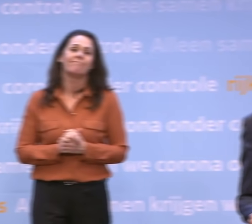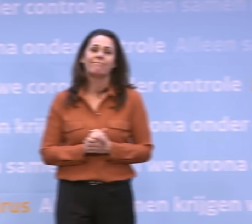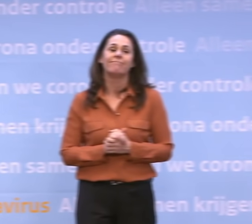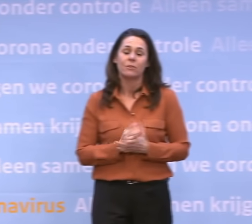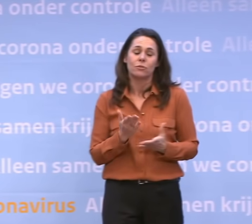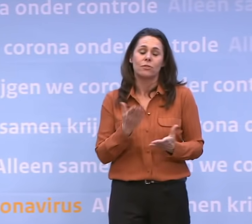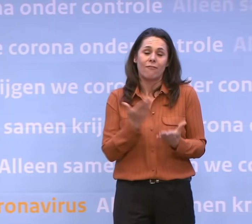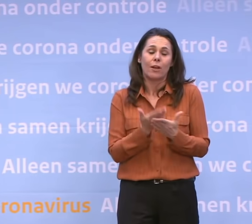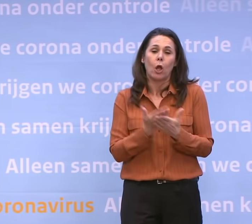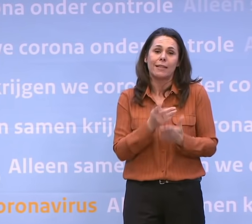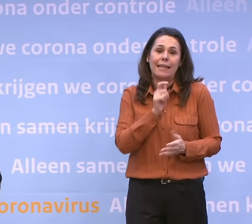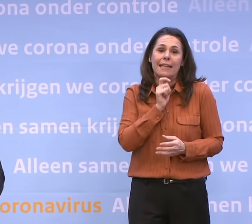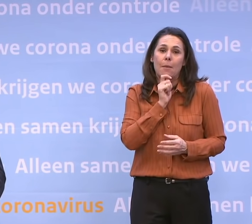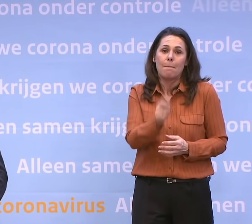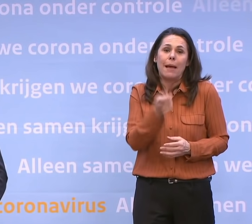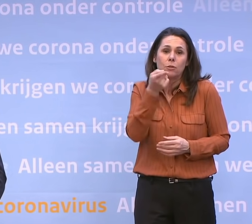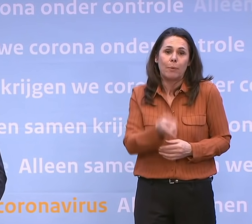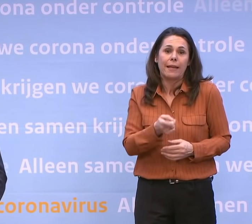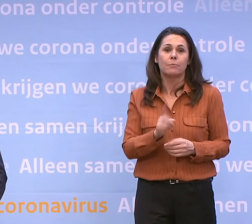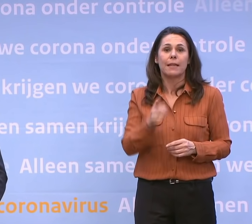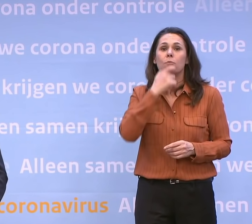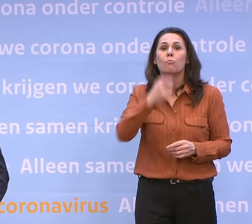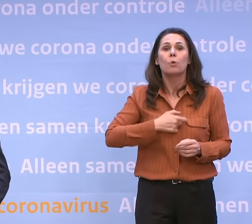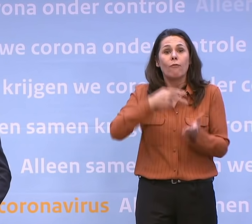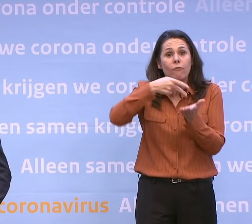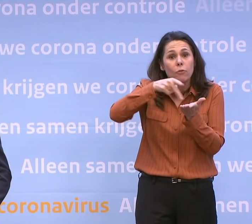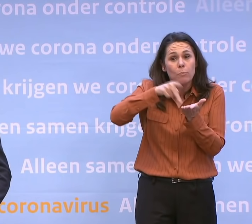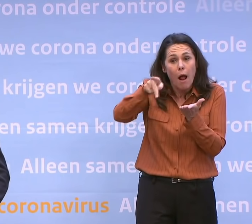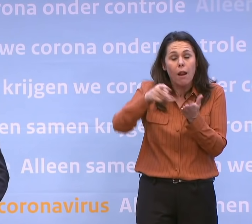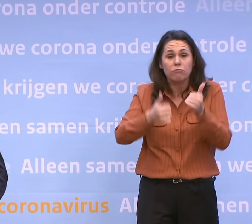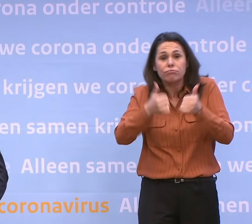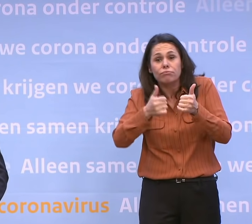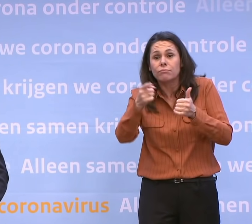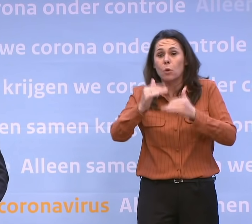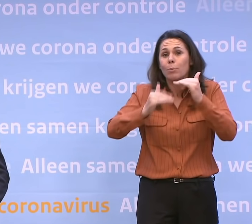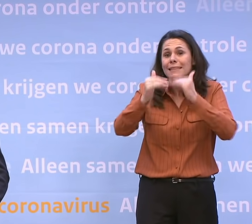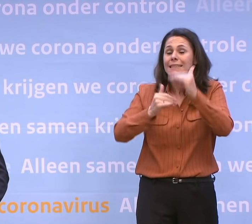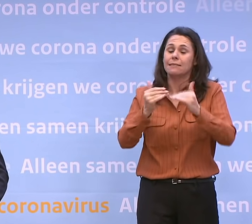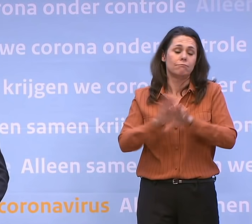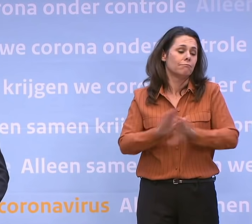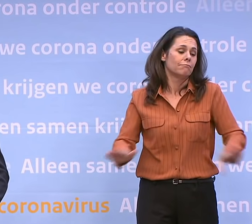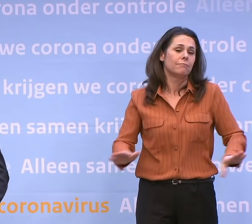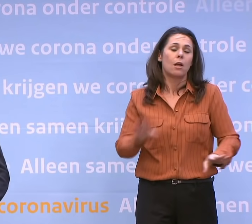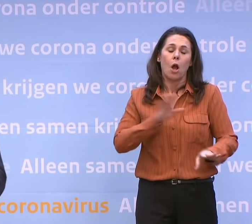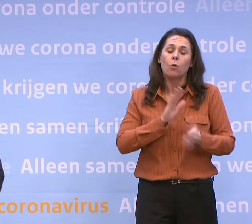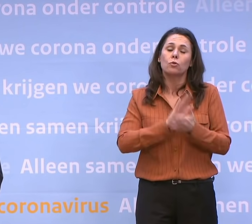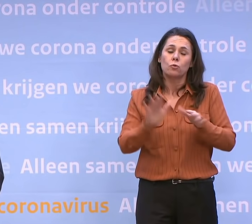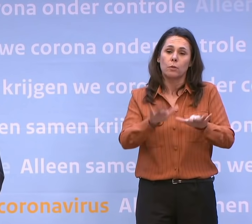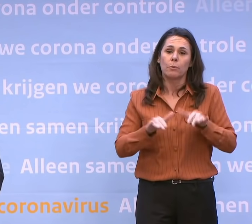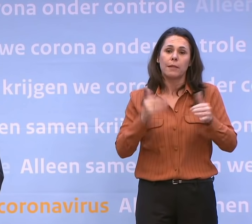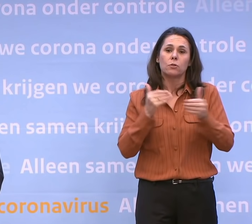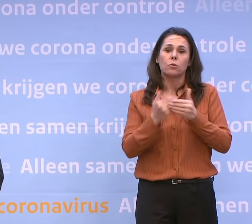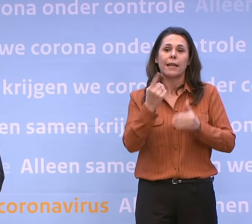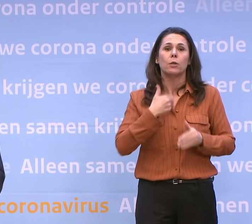en meldingsplichtig. Dat betekent dat de profvoetbalcompetitie, zoals u het noemt, het betaald voetbal, stil ligt, ook zonder publiek tot 1 juni. Tot 1